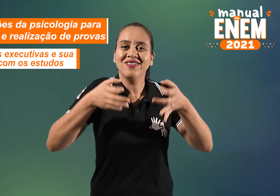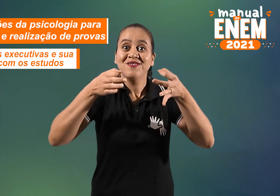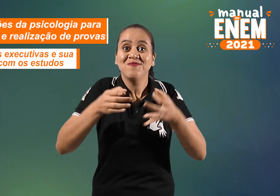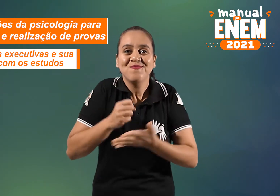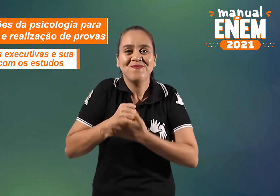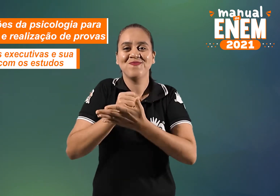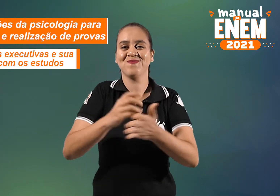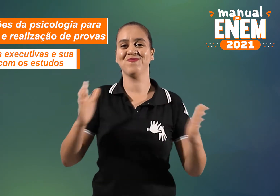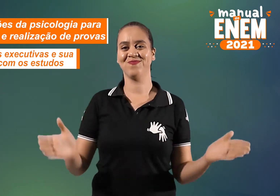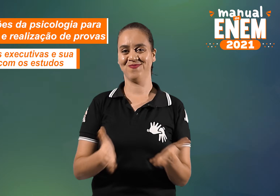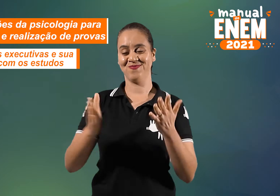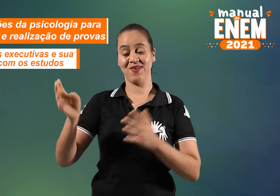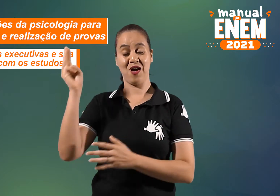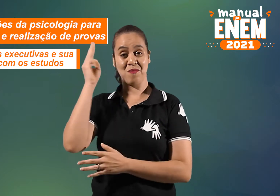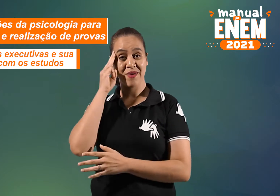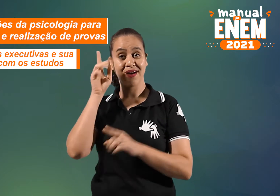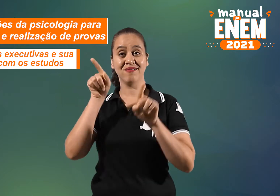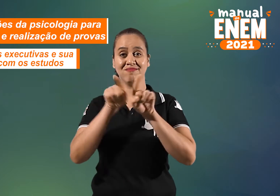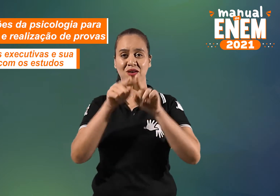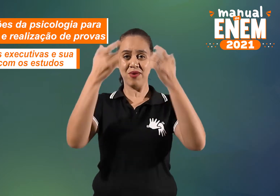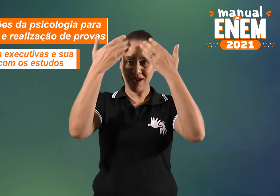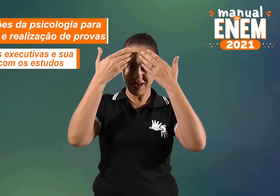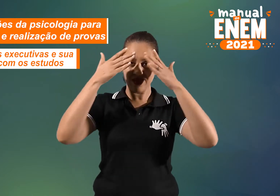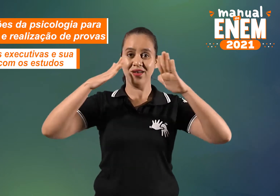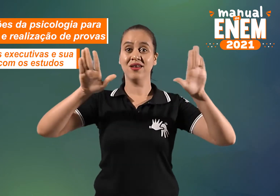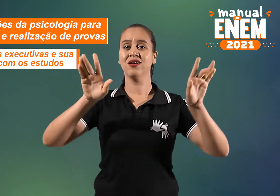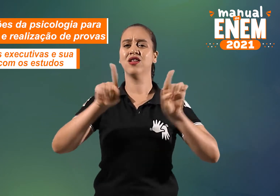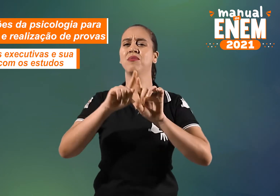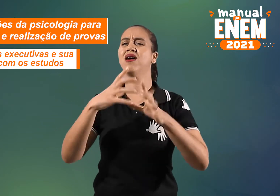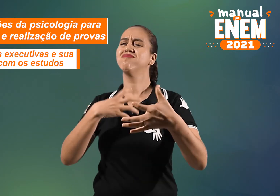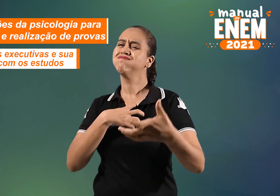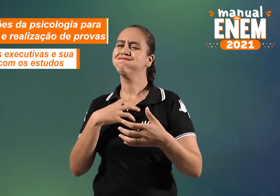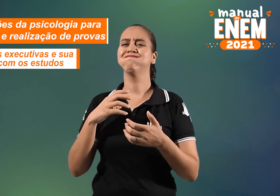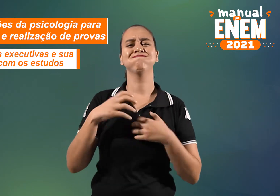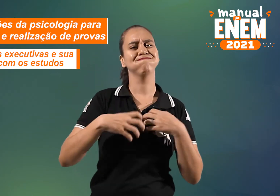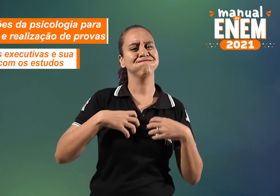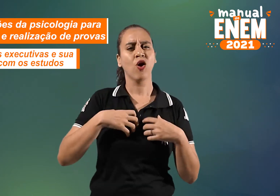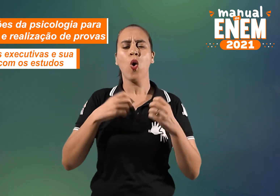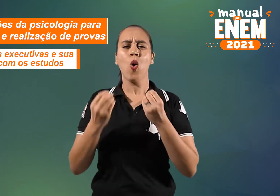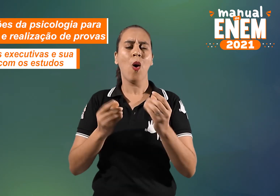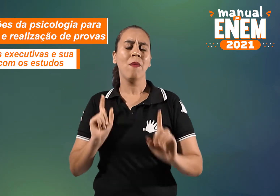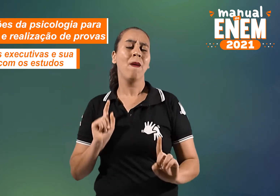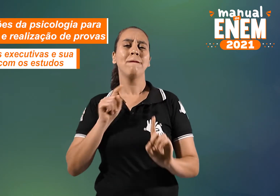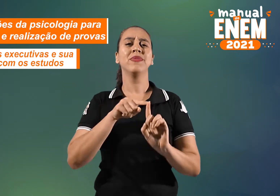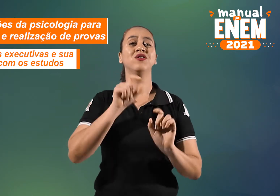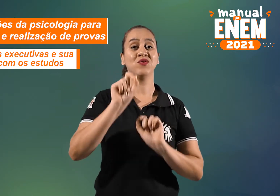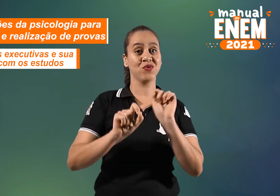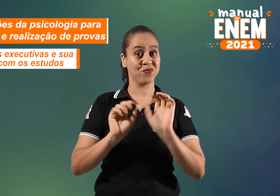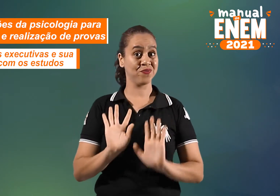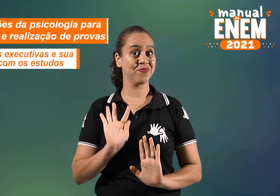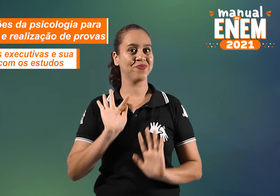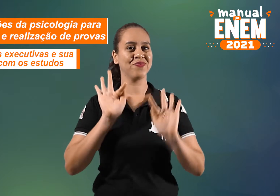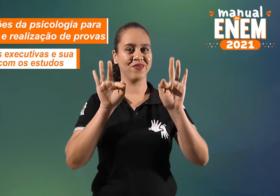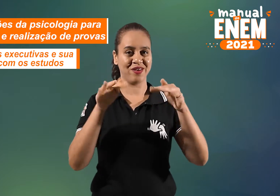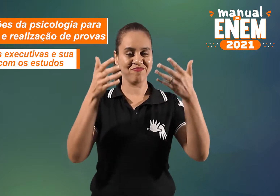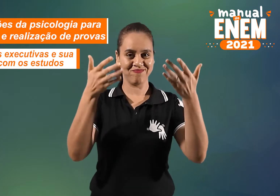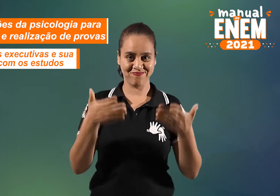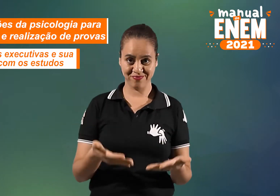das habilidades intelectuais, emocionais e sociais a ter um objetivo final. As funções